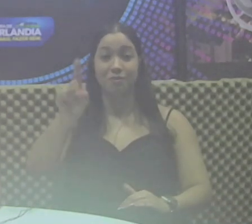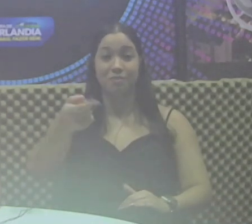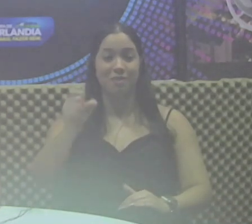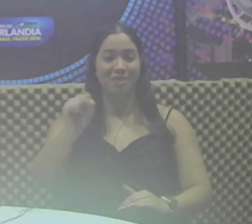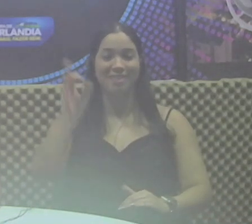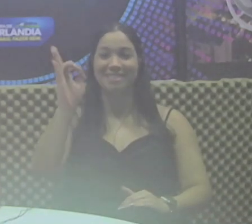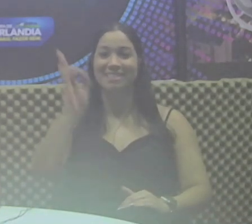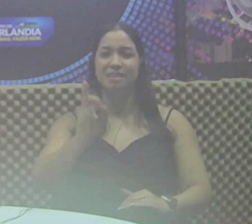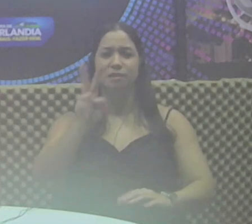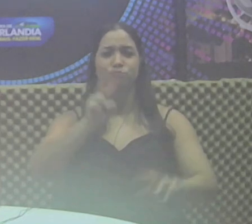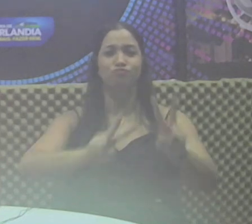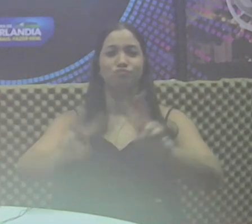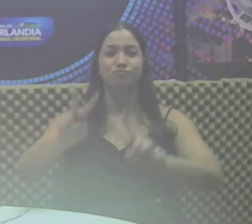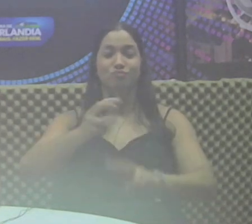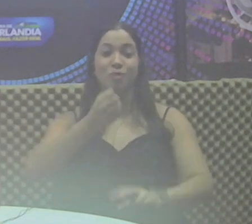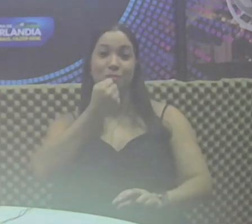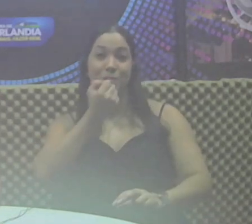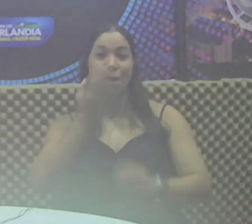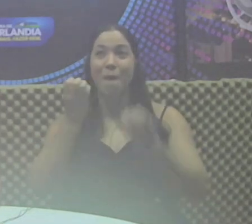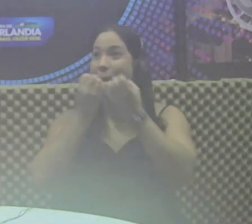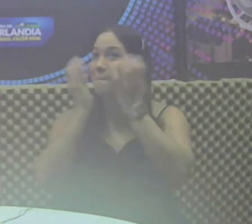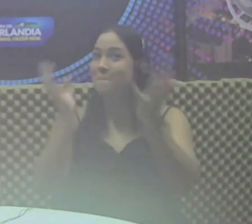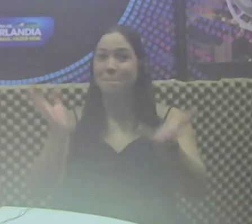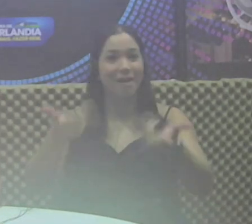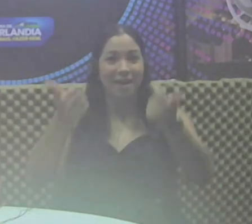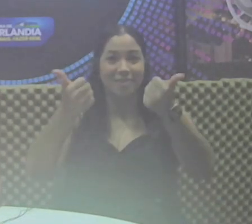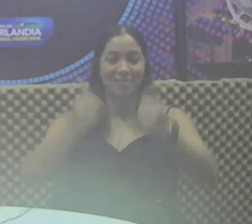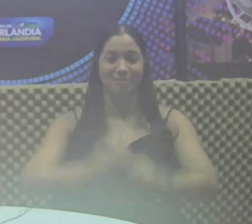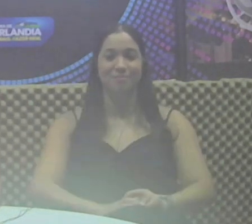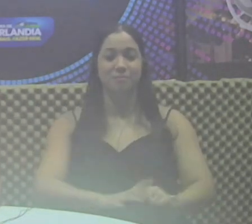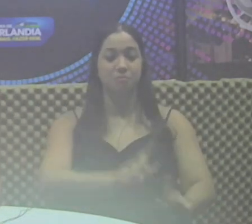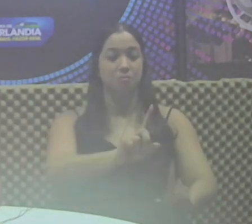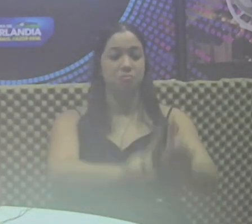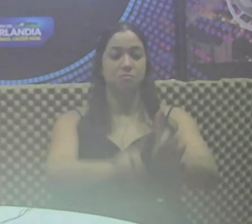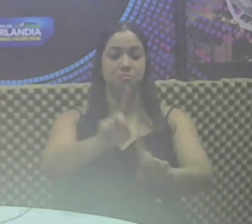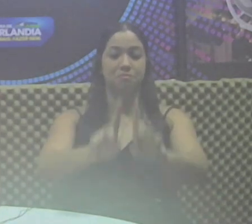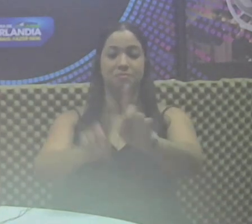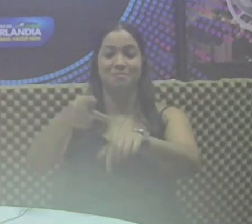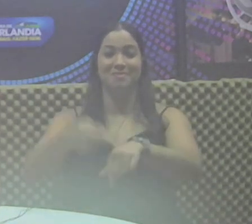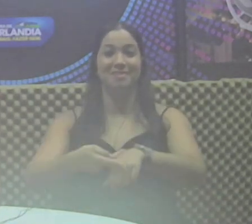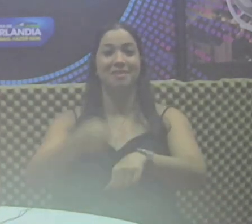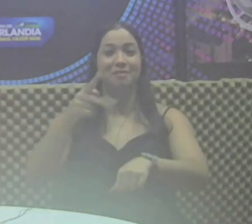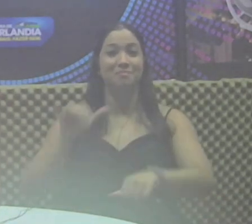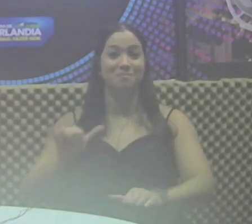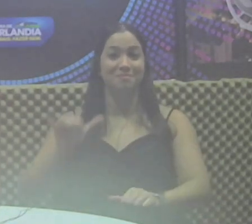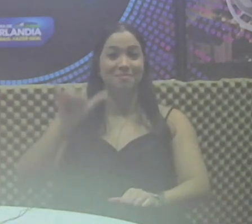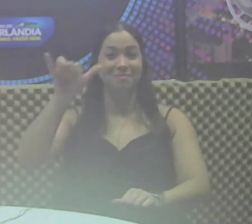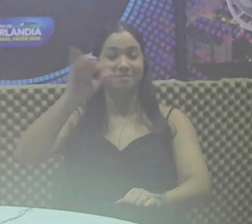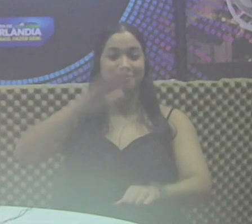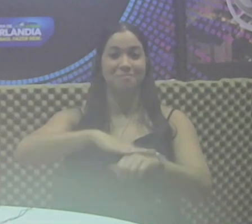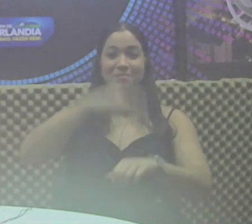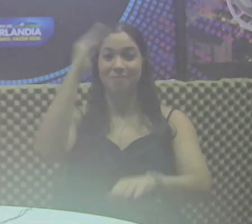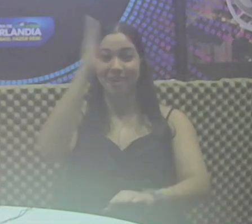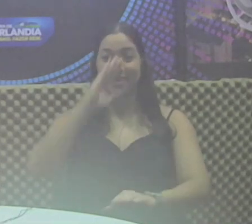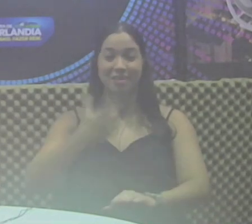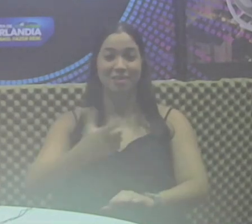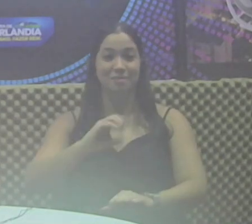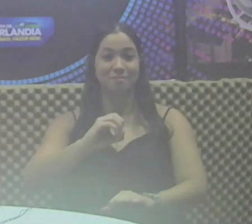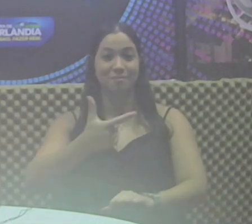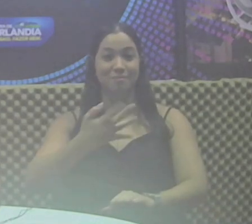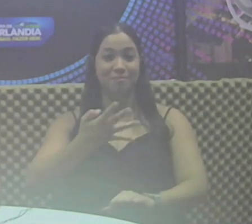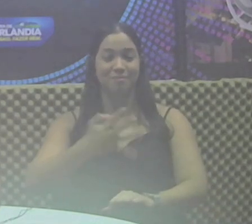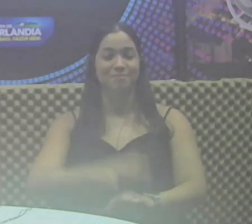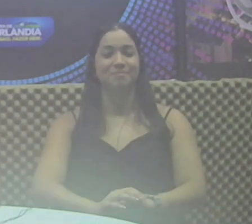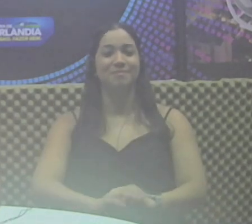74,8%, com a avaliação entre bom e muito bom. O ranking faz parte da premiação Aviação Mais Brasil 2024,